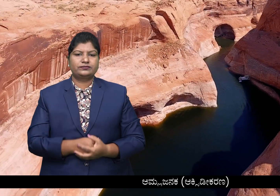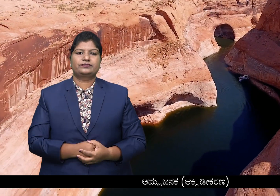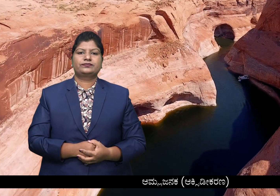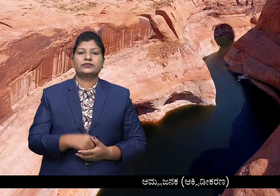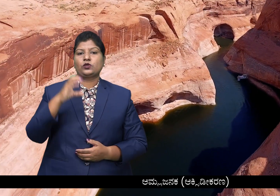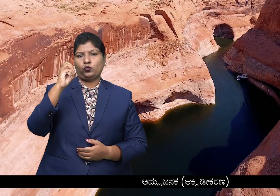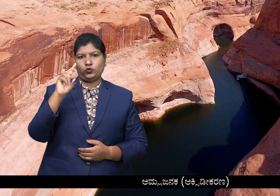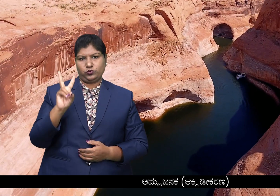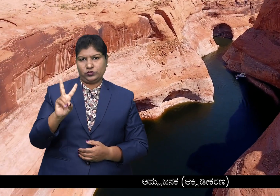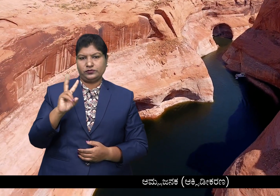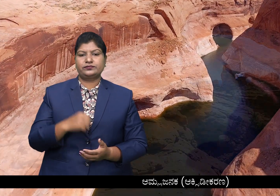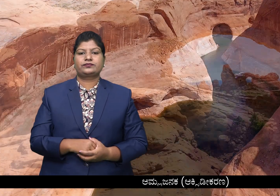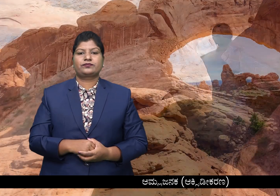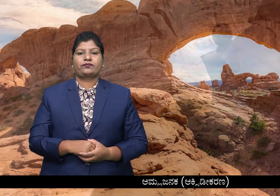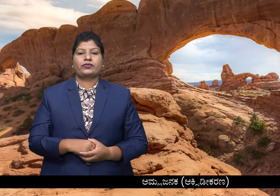ಆಮ್ಲಜನಕ,